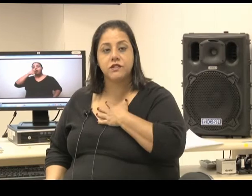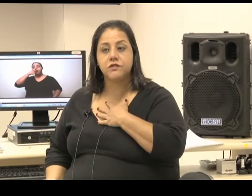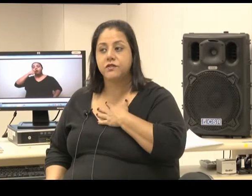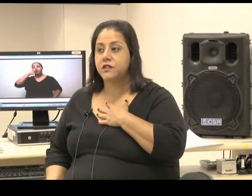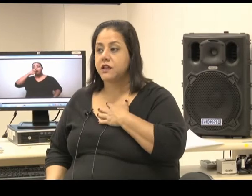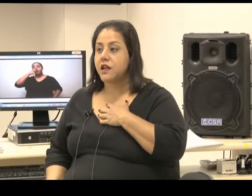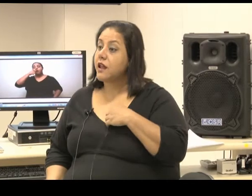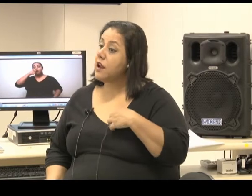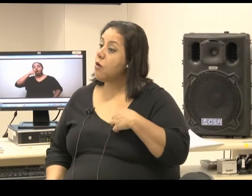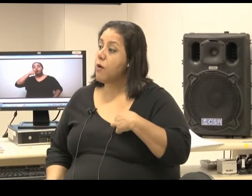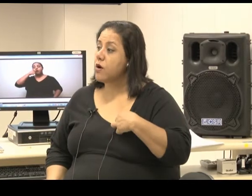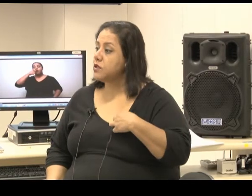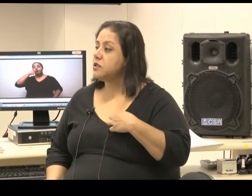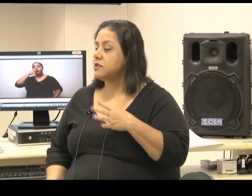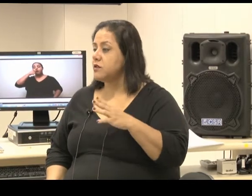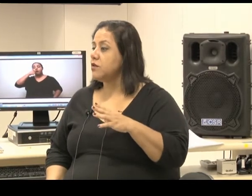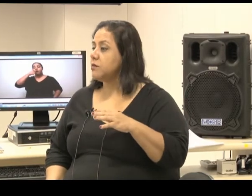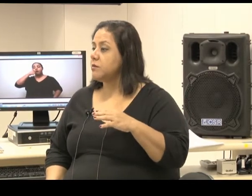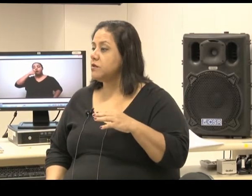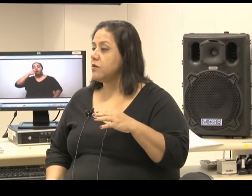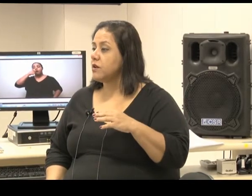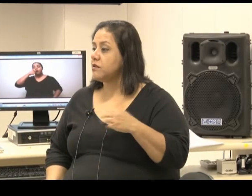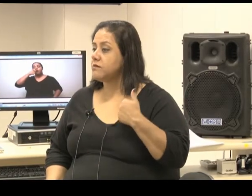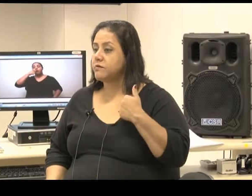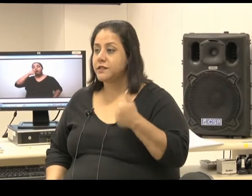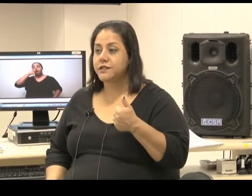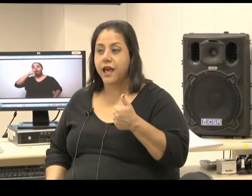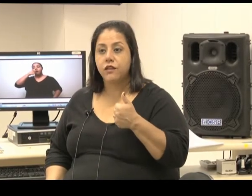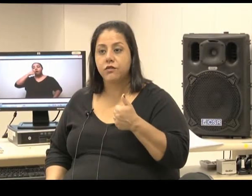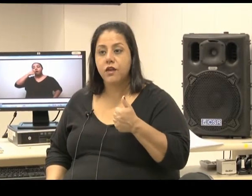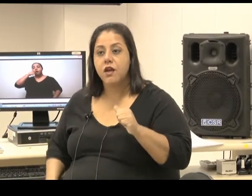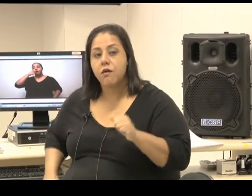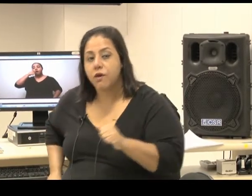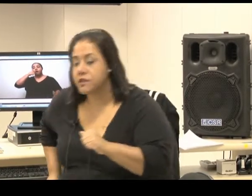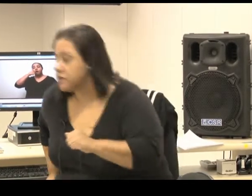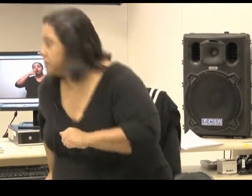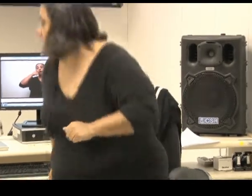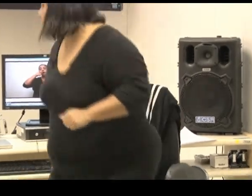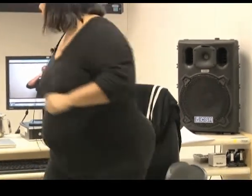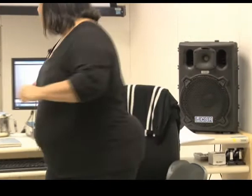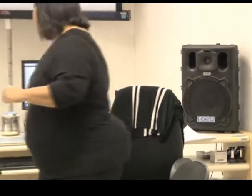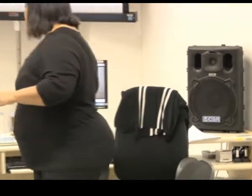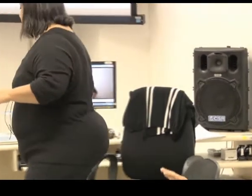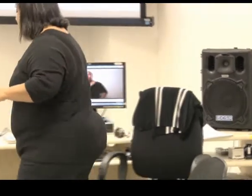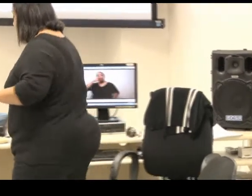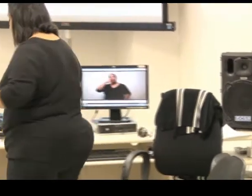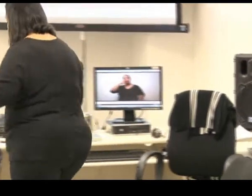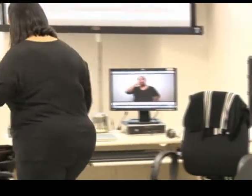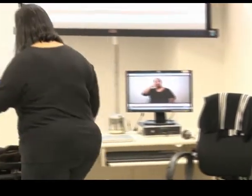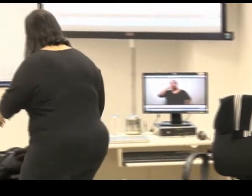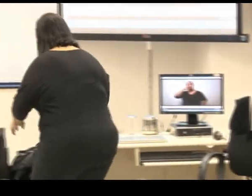vão fazer. Não pode dizer o nome da pessoa. Certo? Podem se juntar em 3 que eu vou entregar o nome para vocês agora.